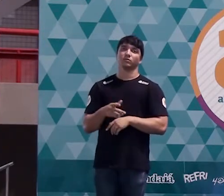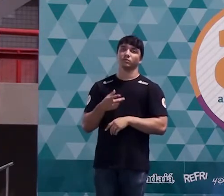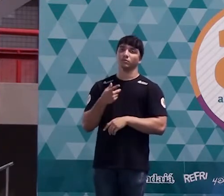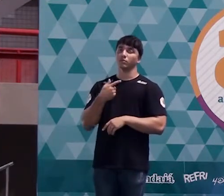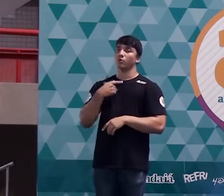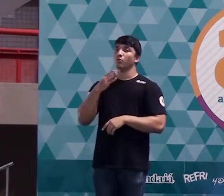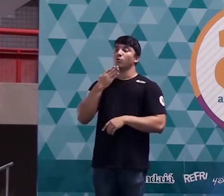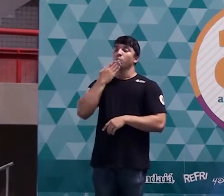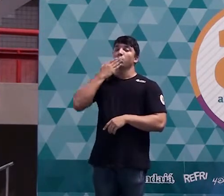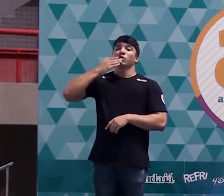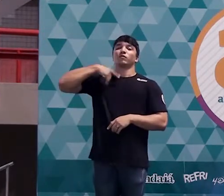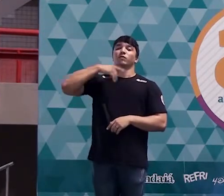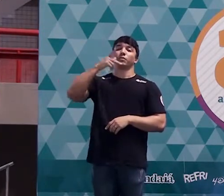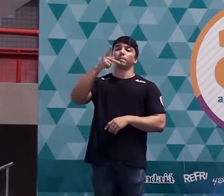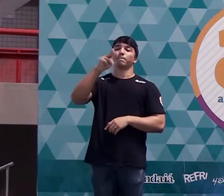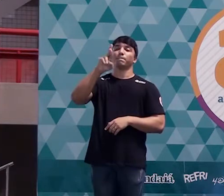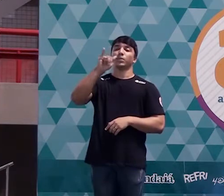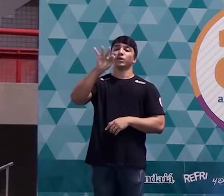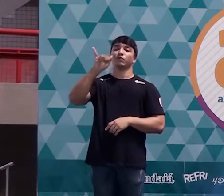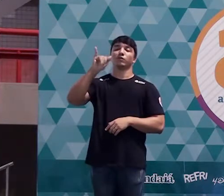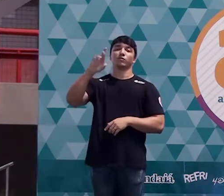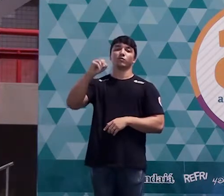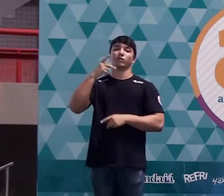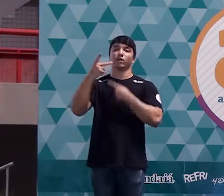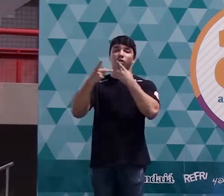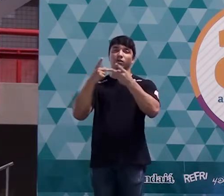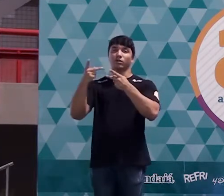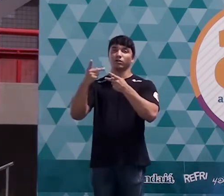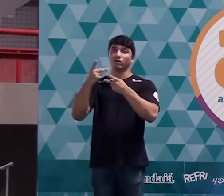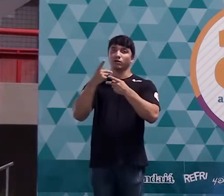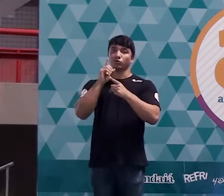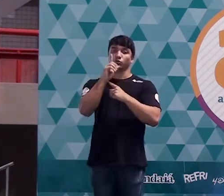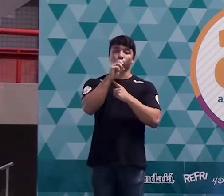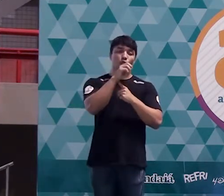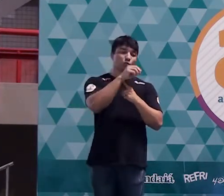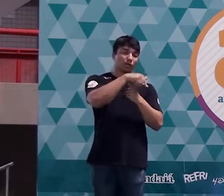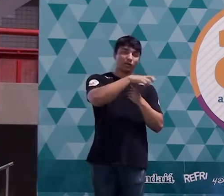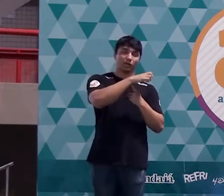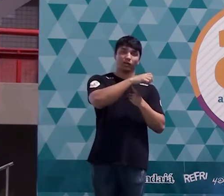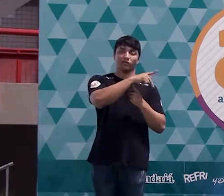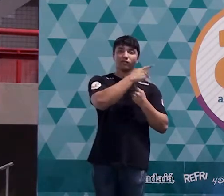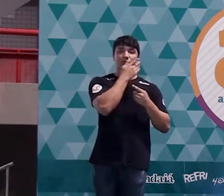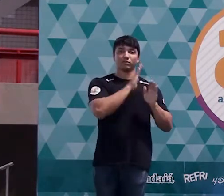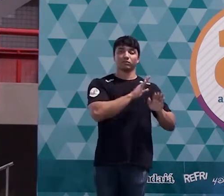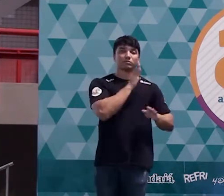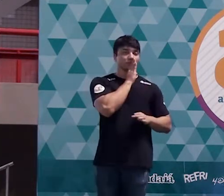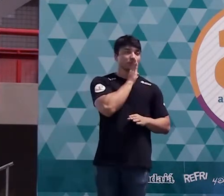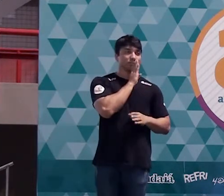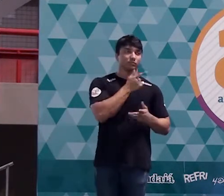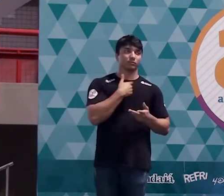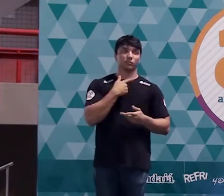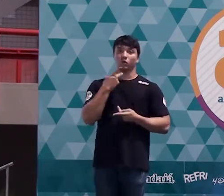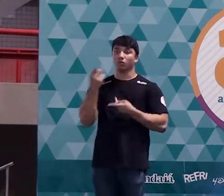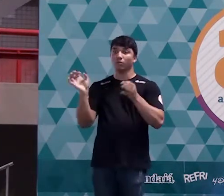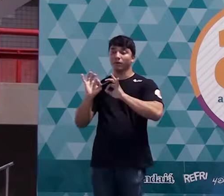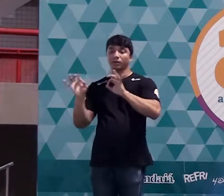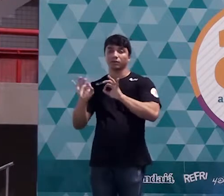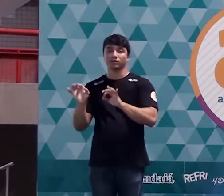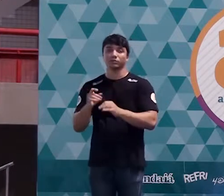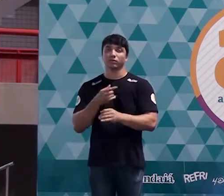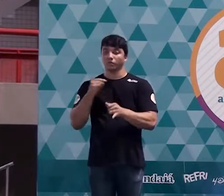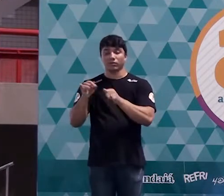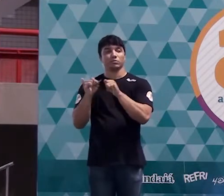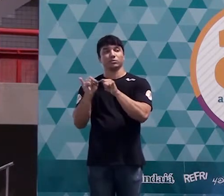eu prefiro falar do que ficar calada. Olha, prefiro falar do que ficar calada. Aí você diz: pois não fale mais não, que você está